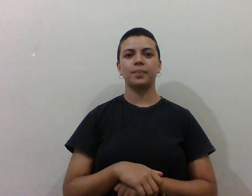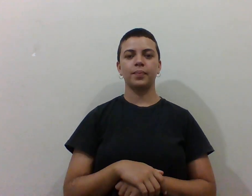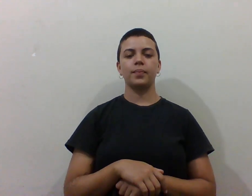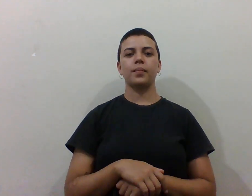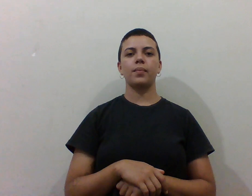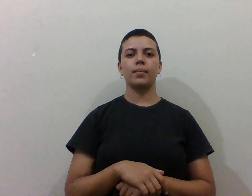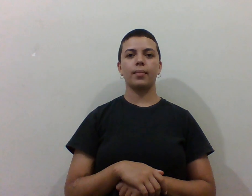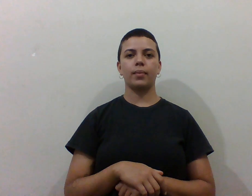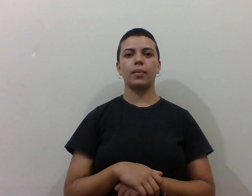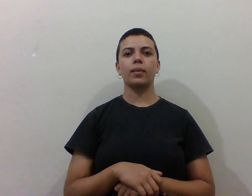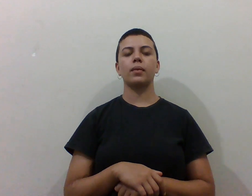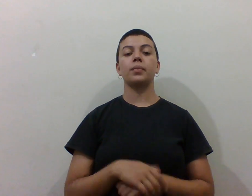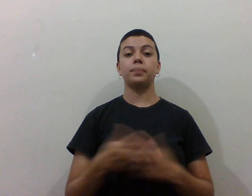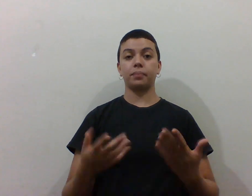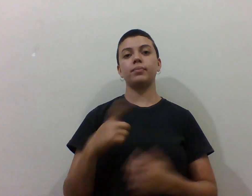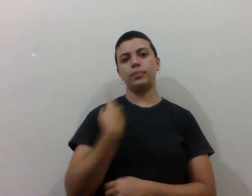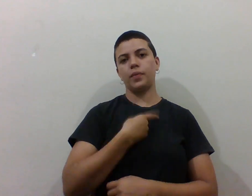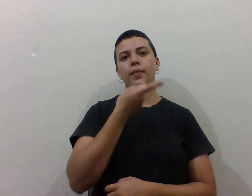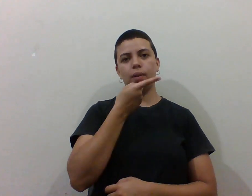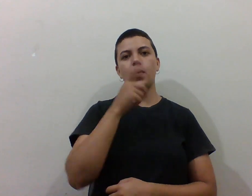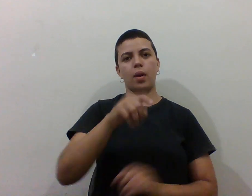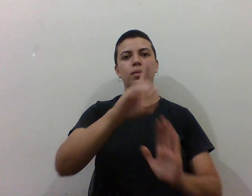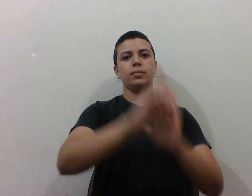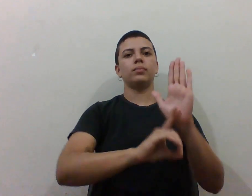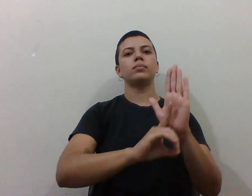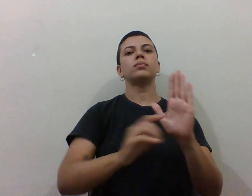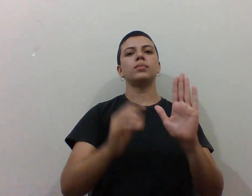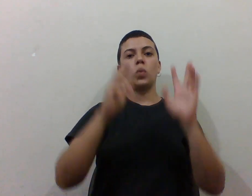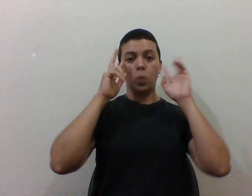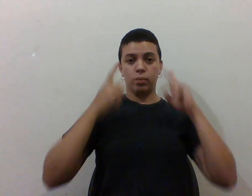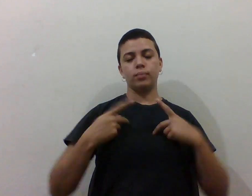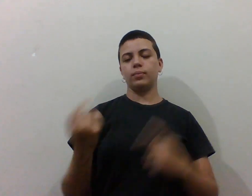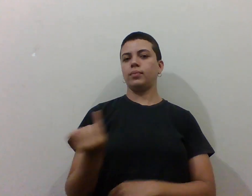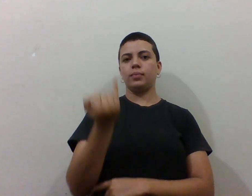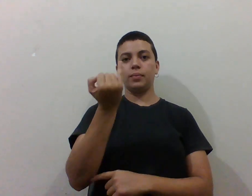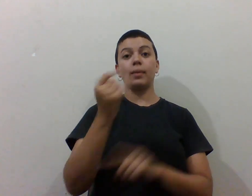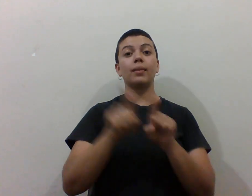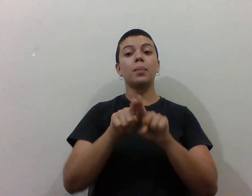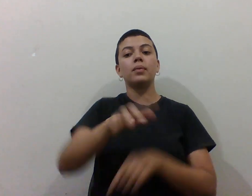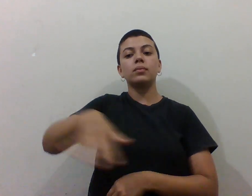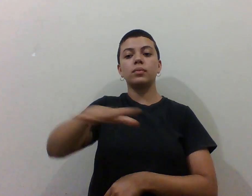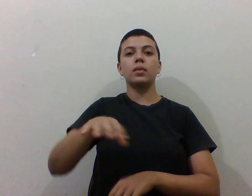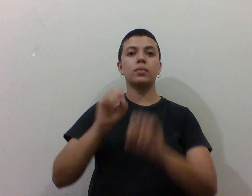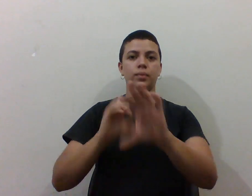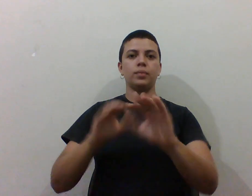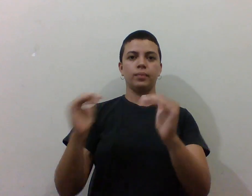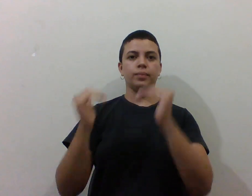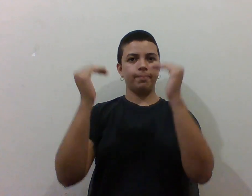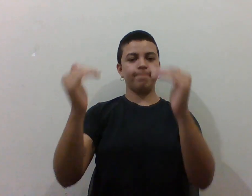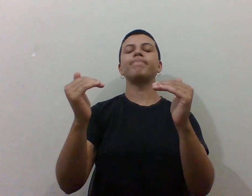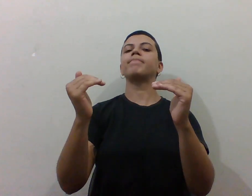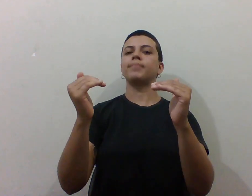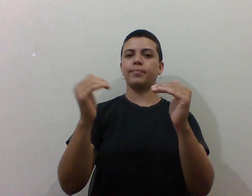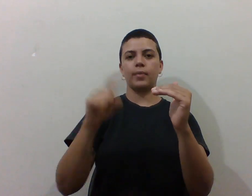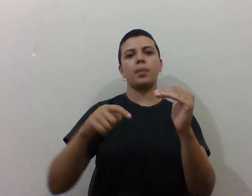direitos humanos dentro da educação superior, eu compreendo que é muito relevante a partir desse conceito.